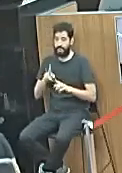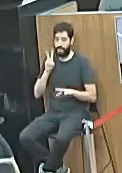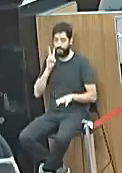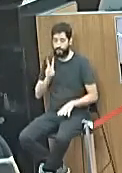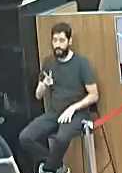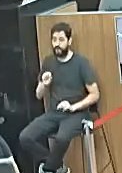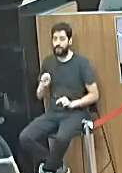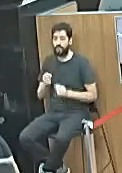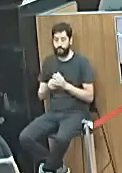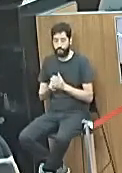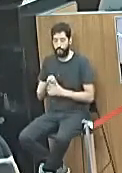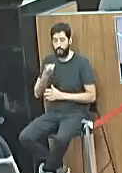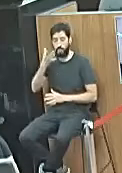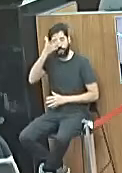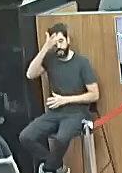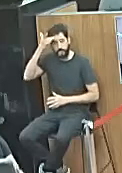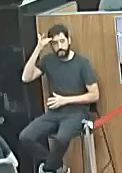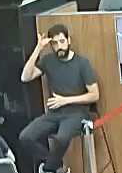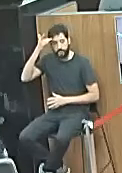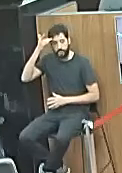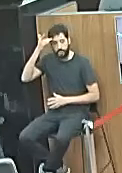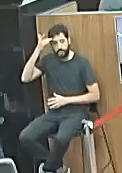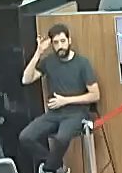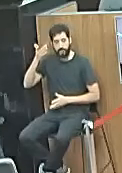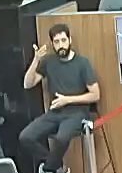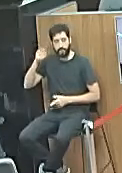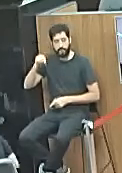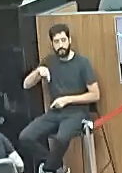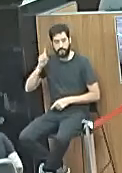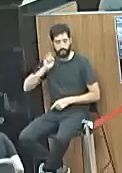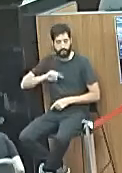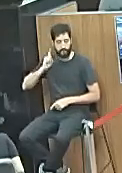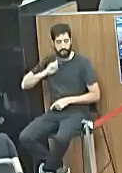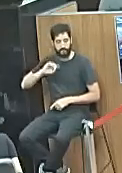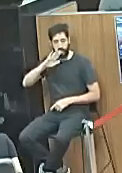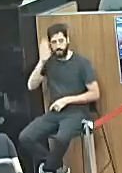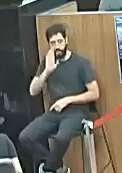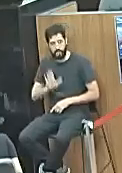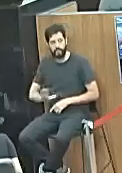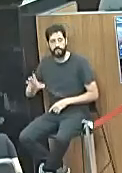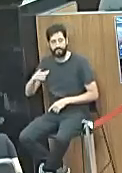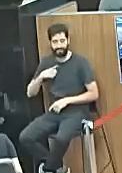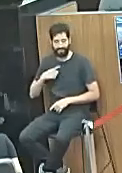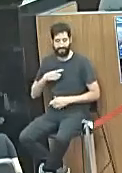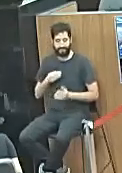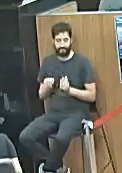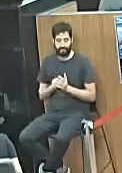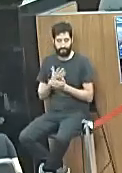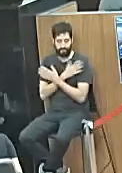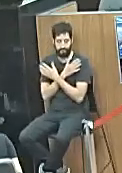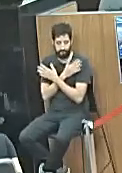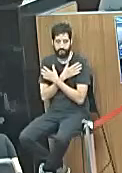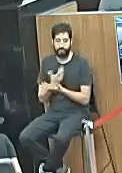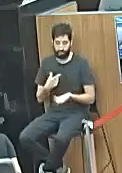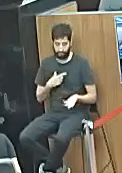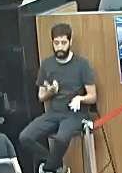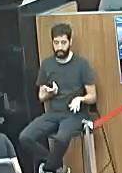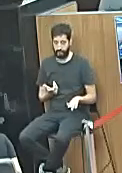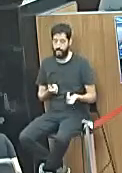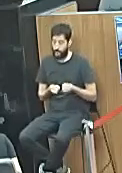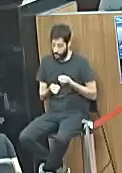a quantidade de pessoas que em minas gerais e no brasil que estão desempregados então a economia